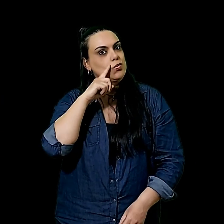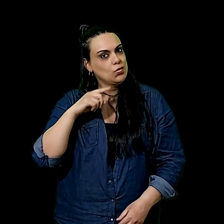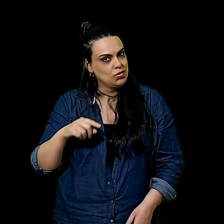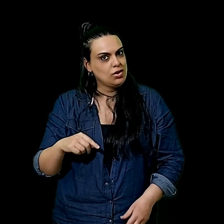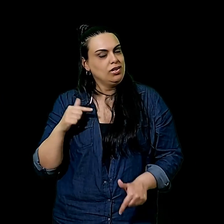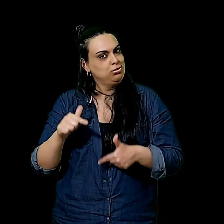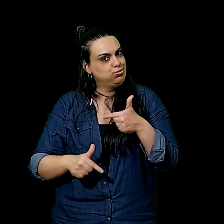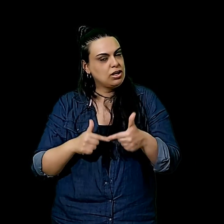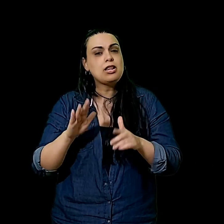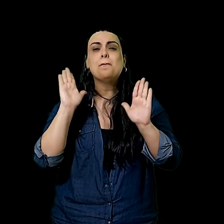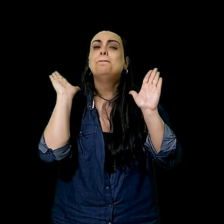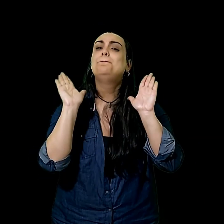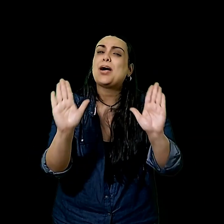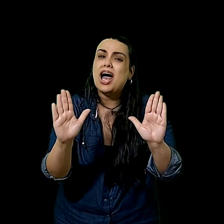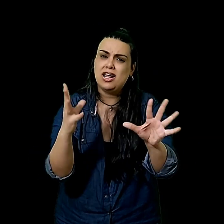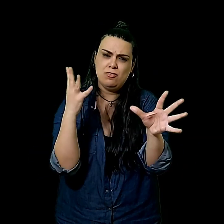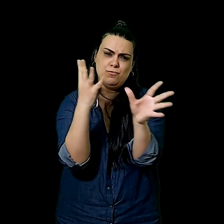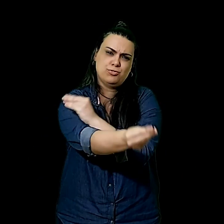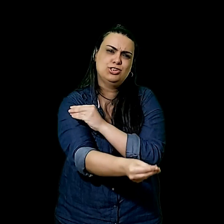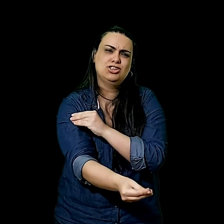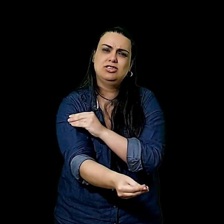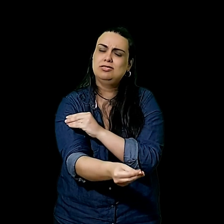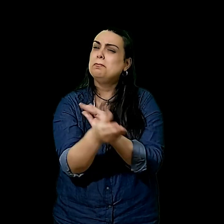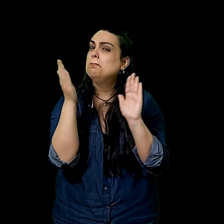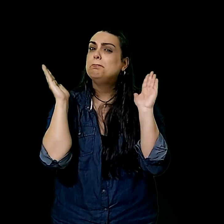Então pare de fugir, você que está me ouvindo agora.